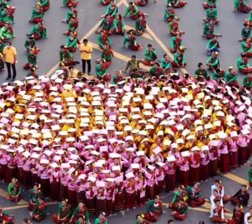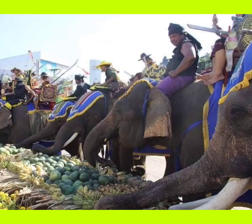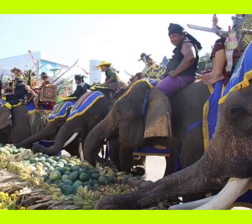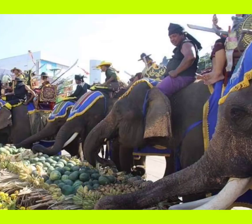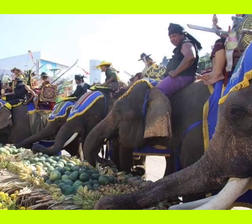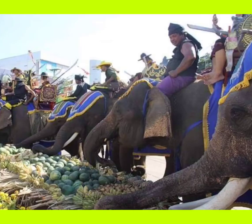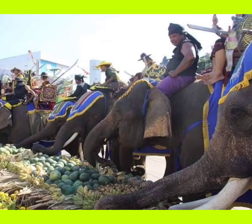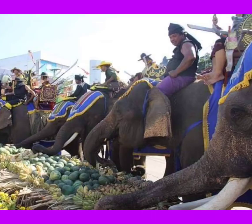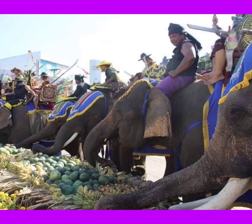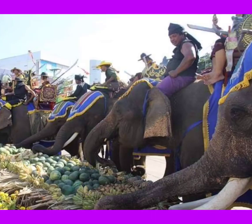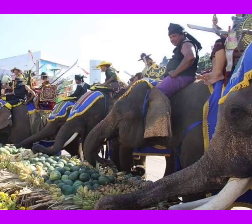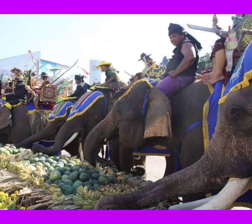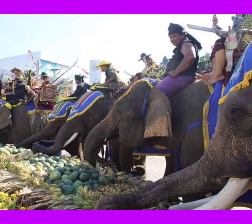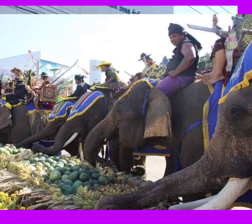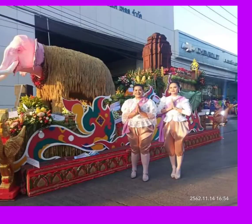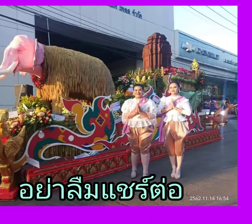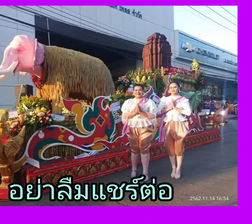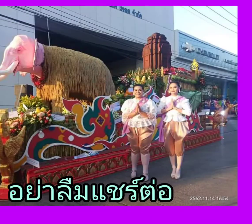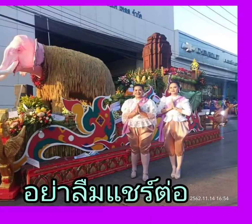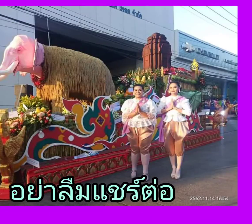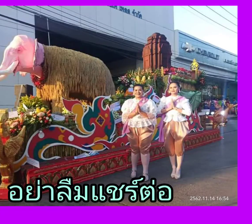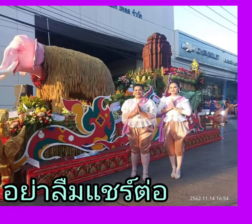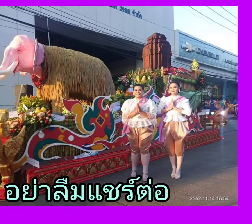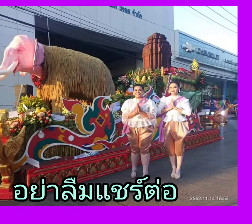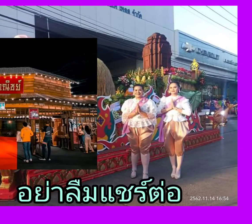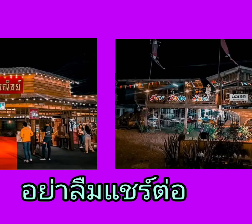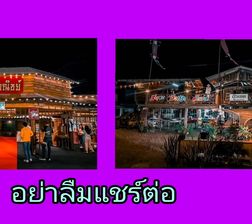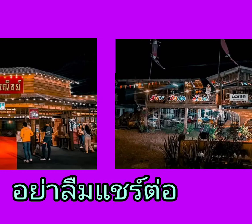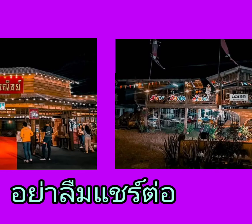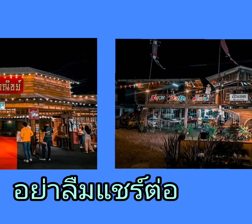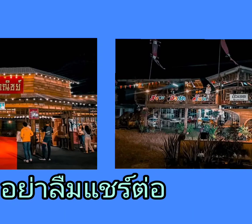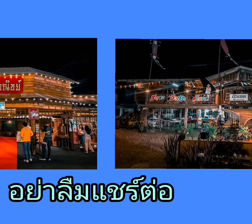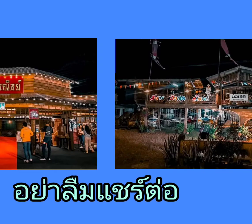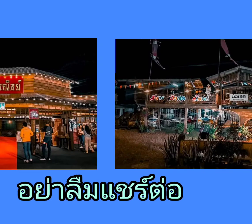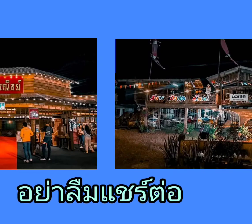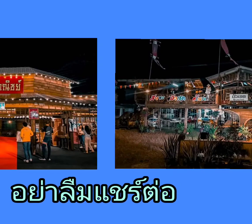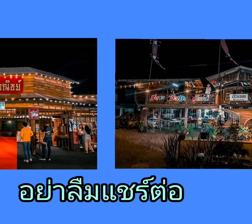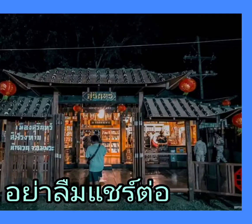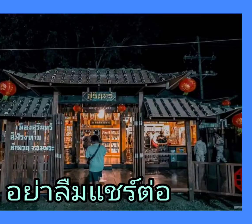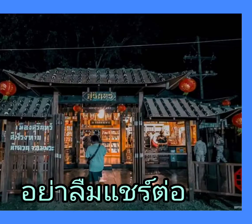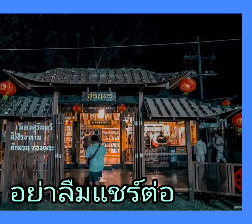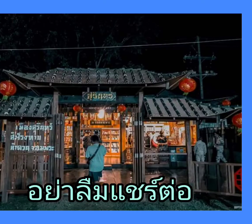ที่บกพร่องทางด้านการได้ยินท่านสามารถแชร์ต่อเพื่อการประชาสัมพันธ์ได้ค่ะ